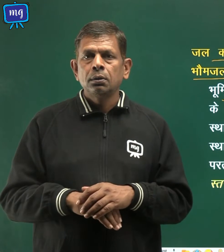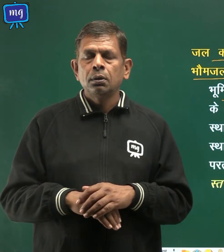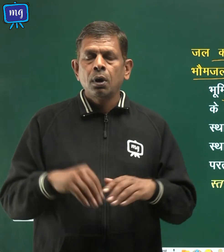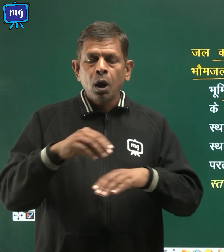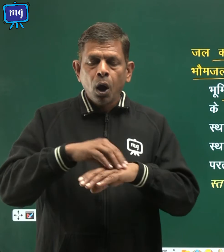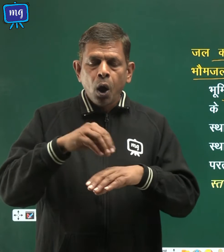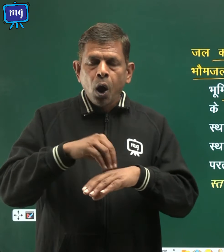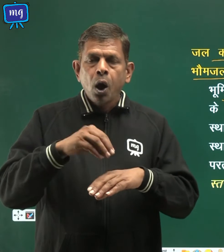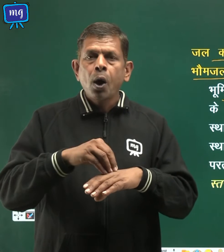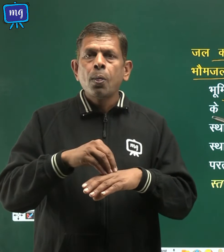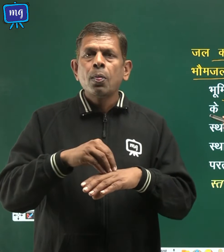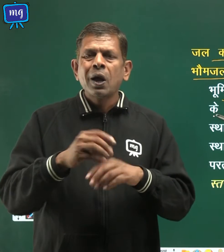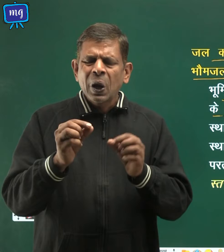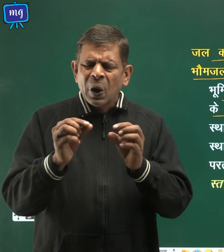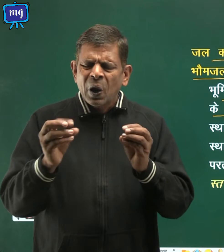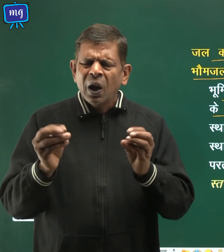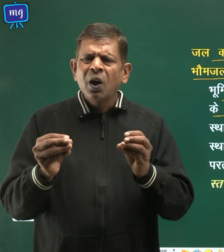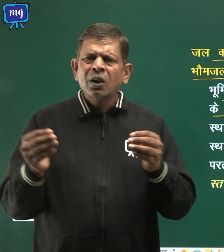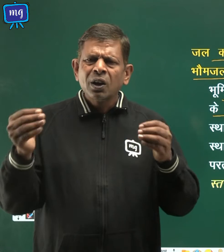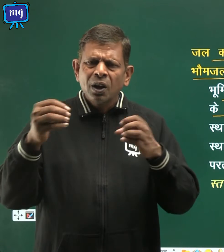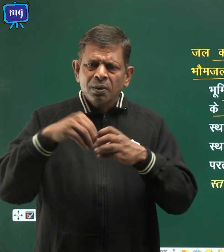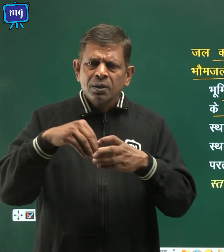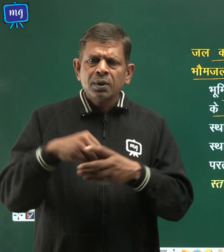मृदा के कणों के बीच में